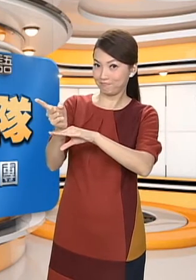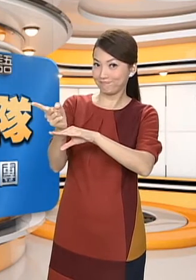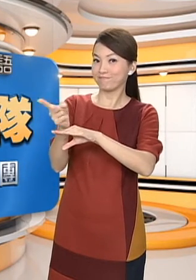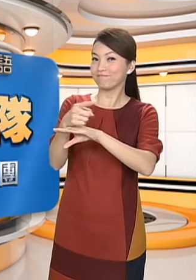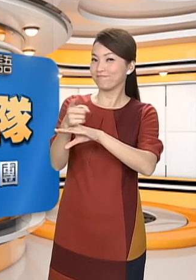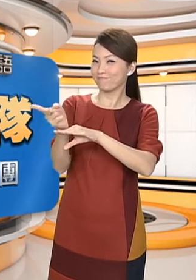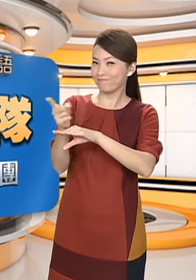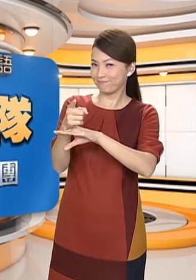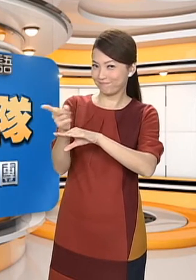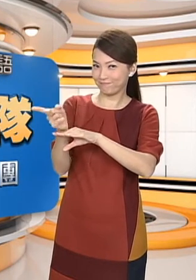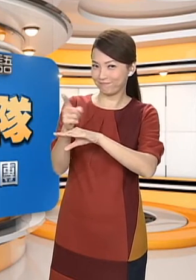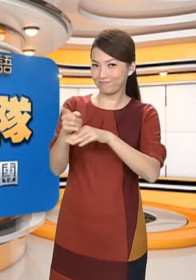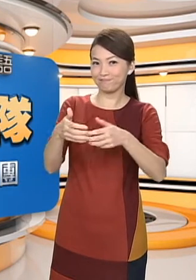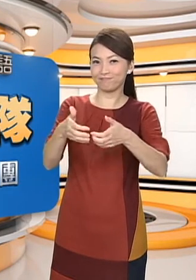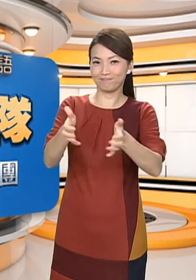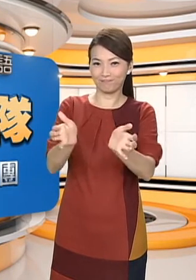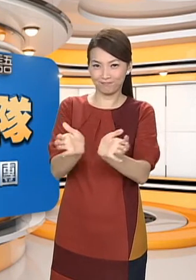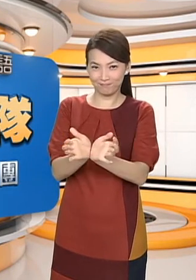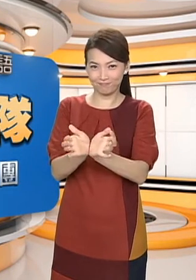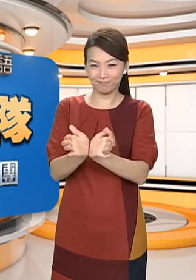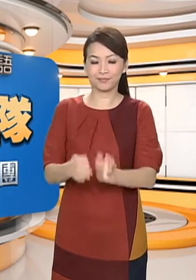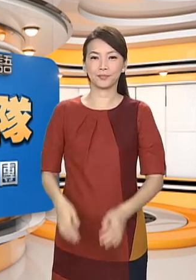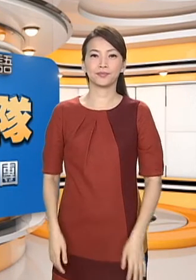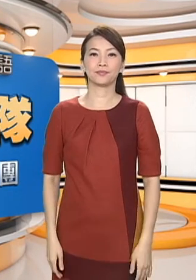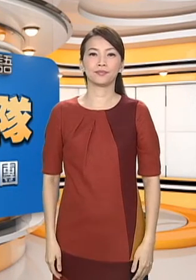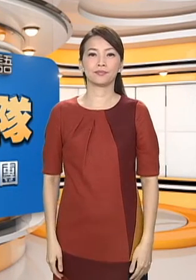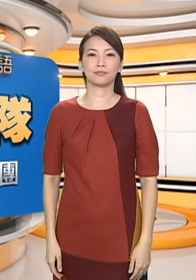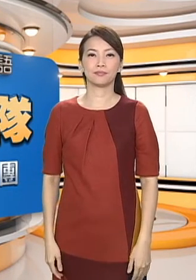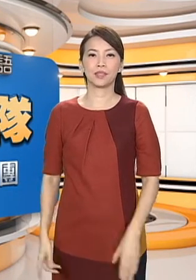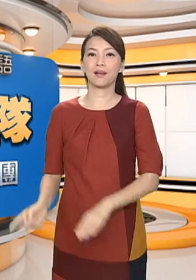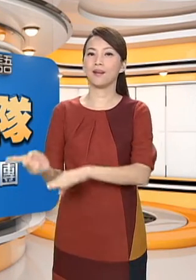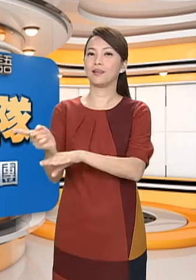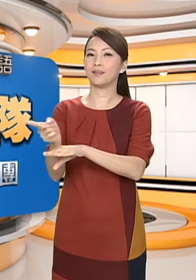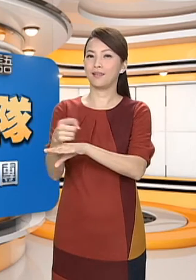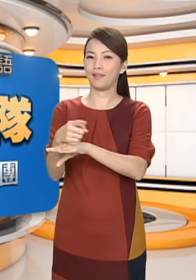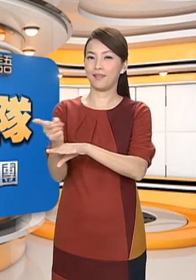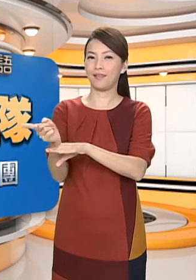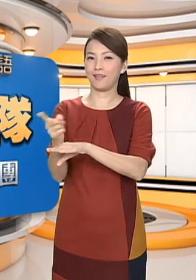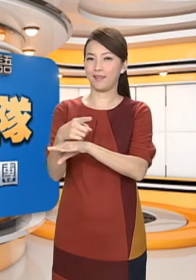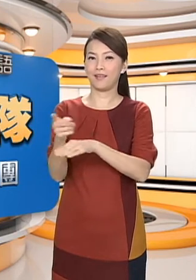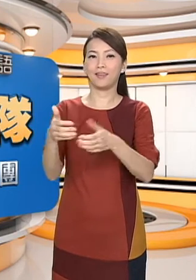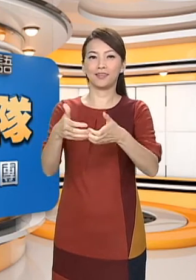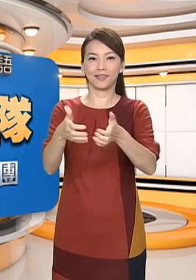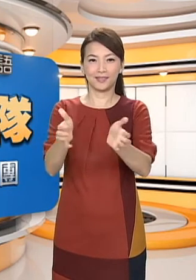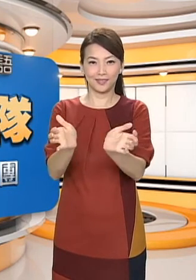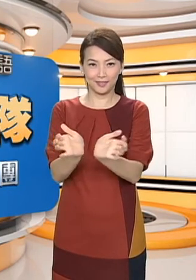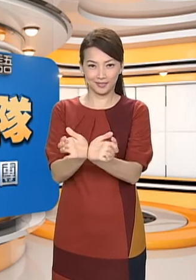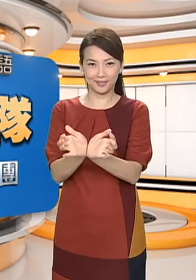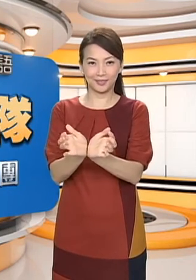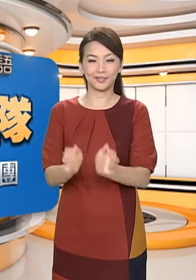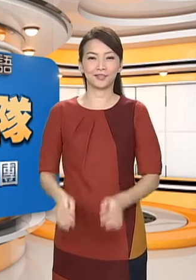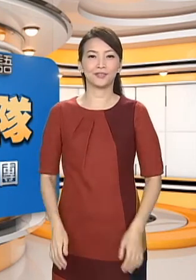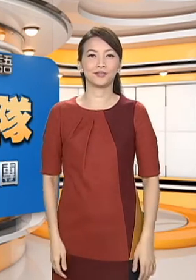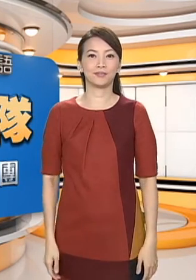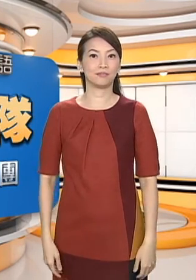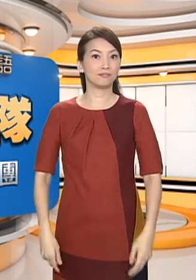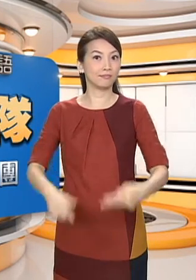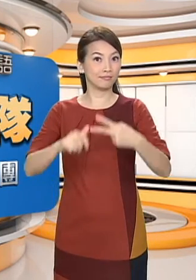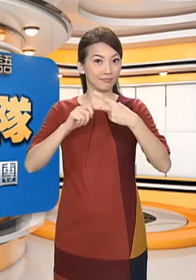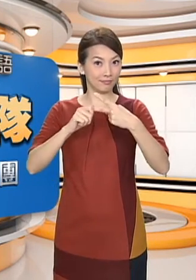消防车或消防队的意思，再加上这个团体，消防车加上团体，或者